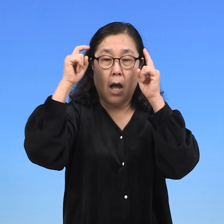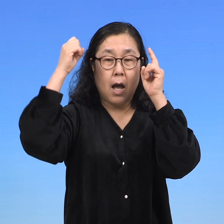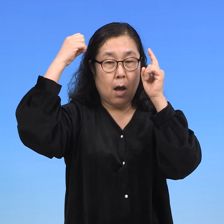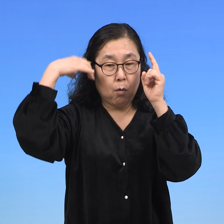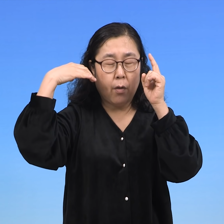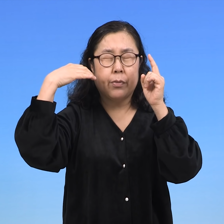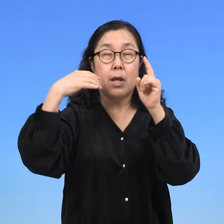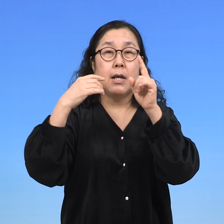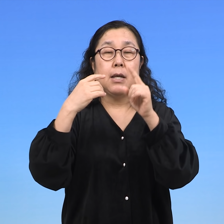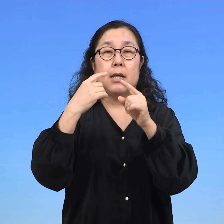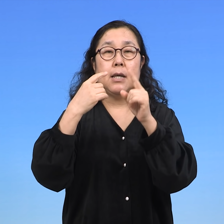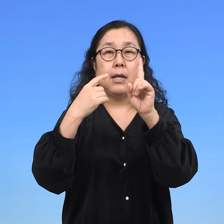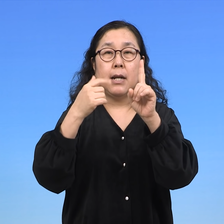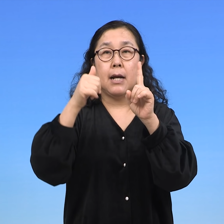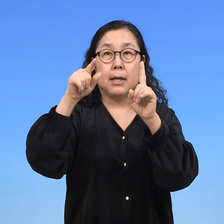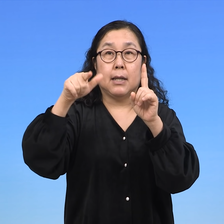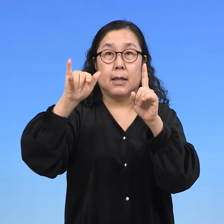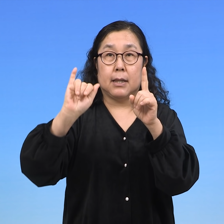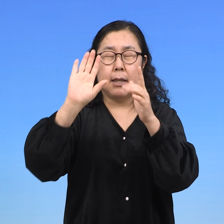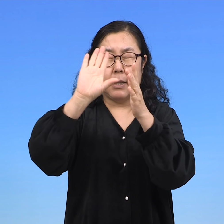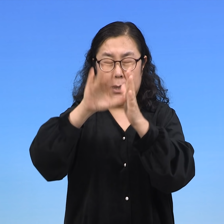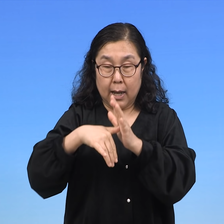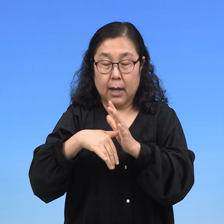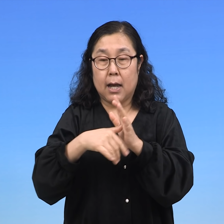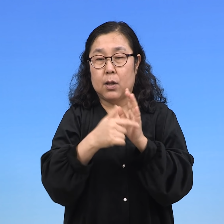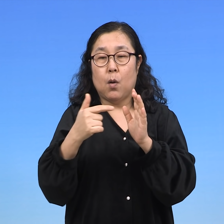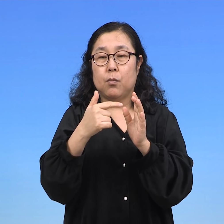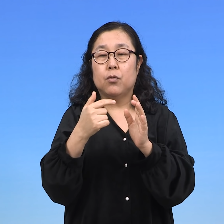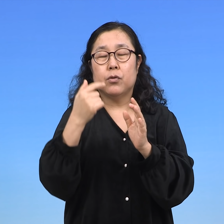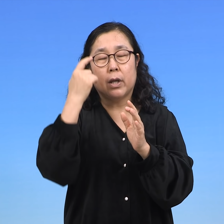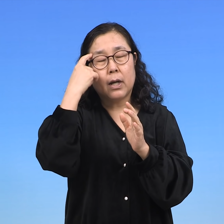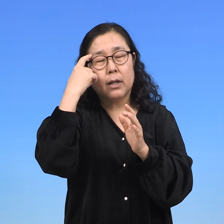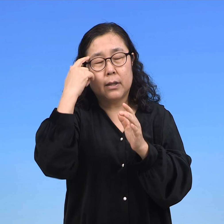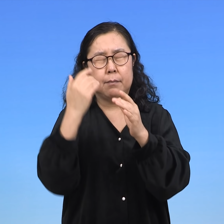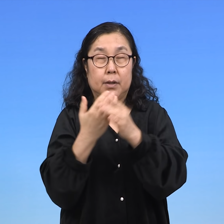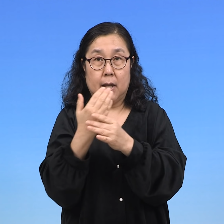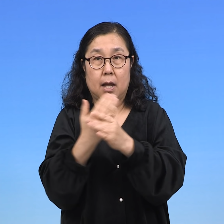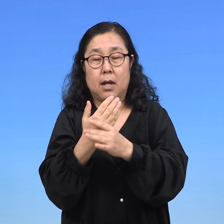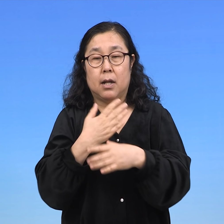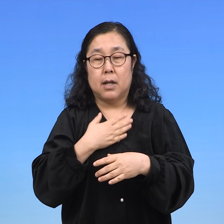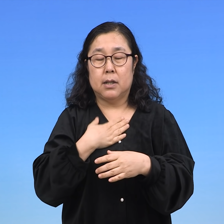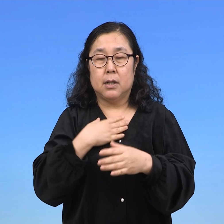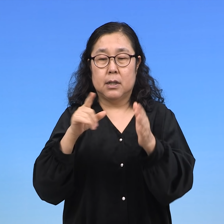신학 지식도 부족했고요, 뭐 저를 써주는 교회도 없었고, 심지어는